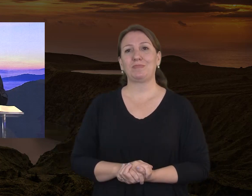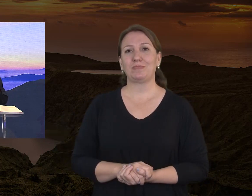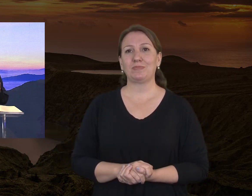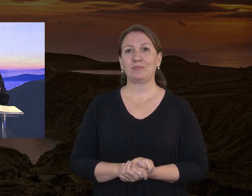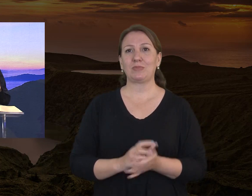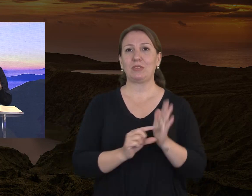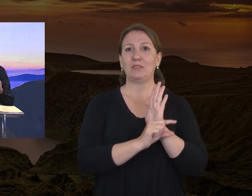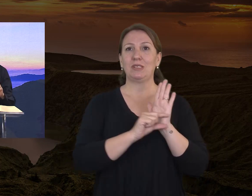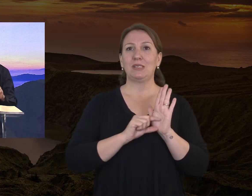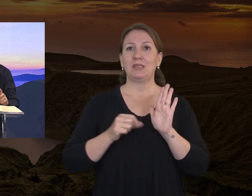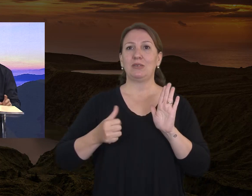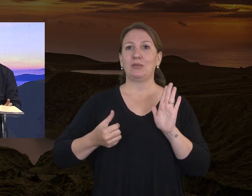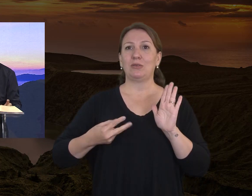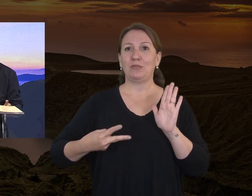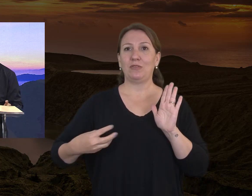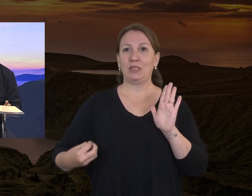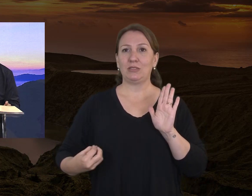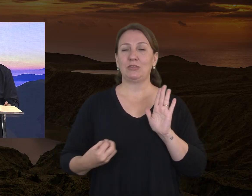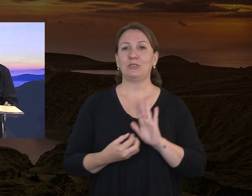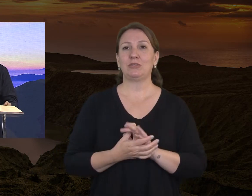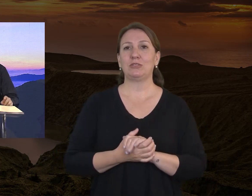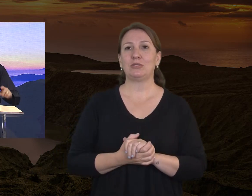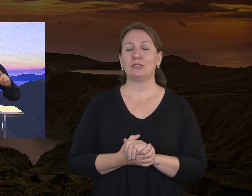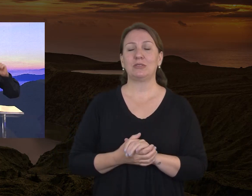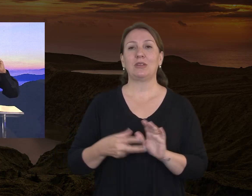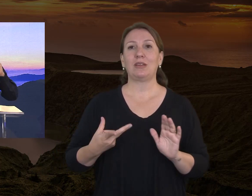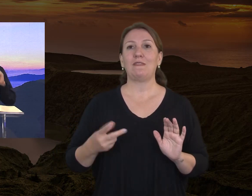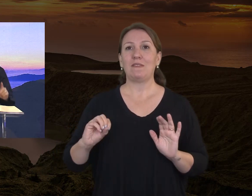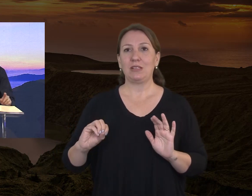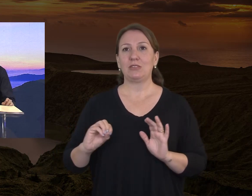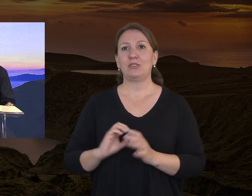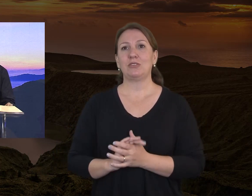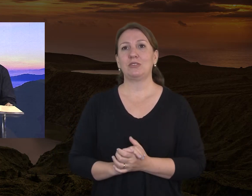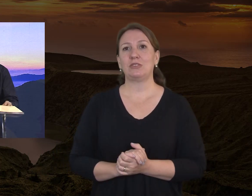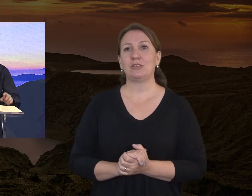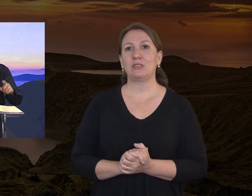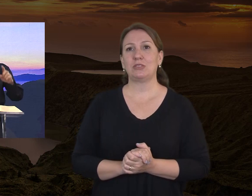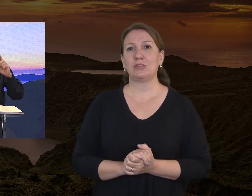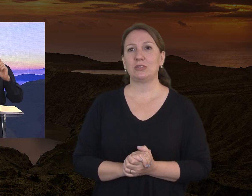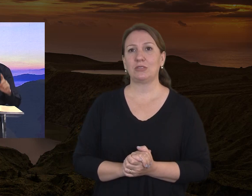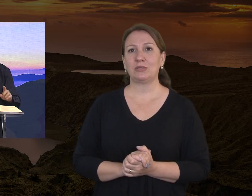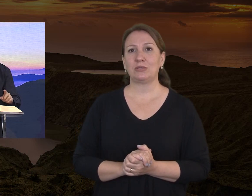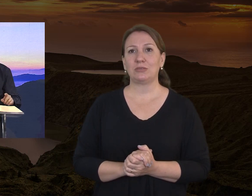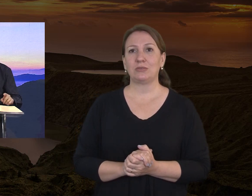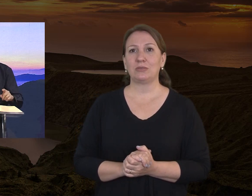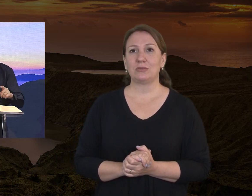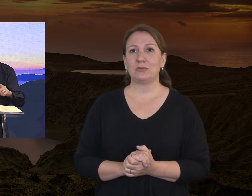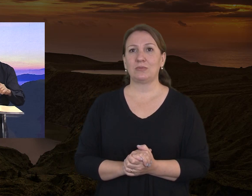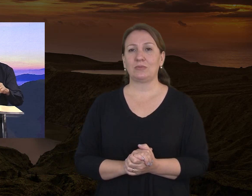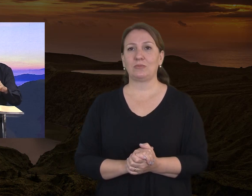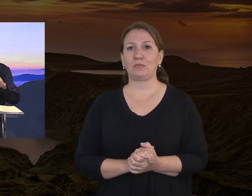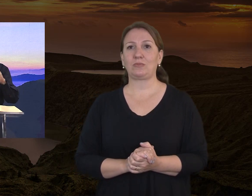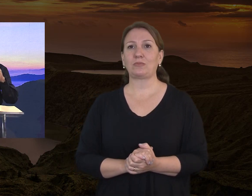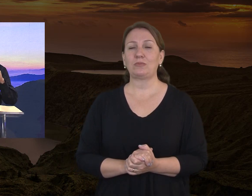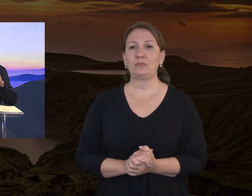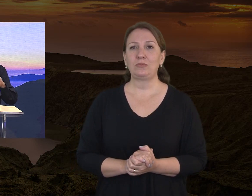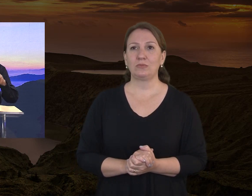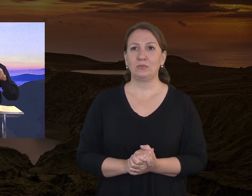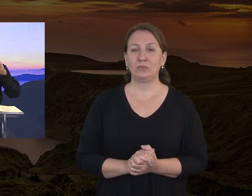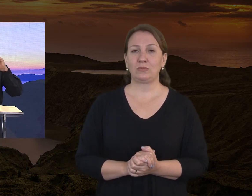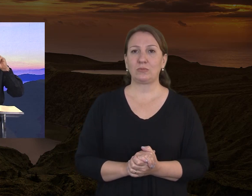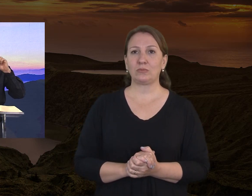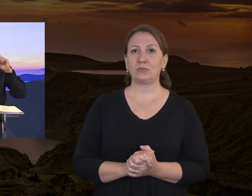20. E que havendo feito a paz, pelo sangue da sua cruz, por meio dele,